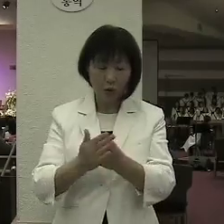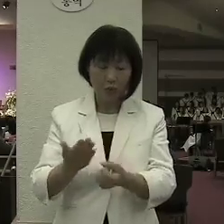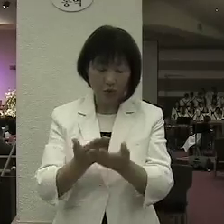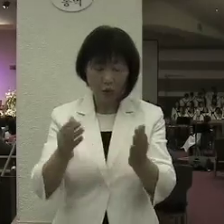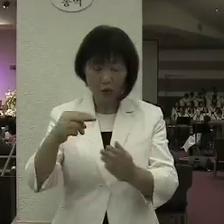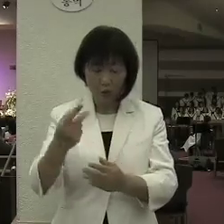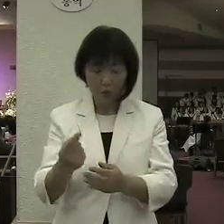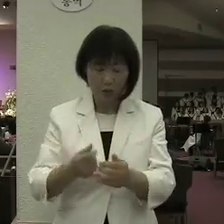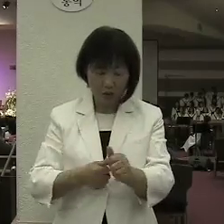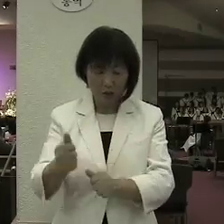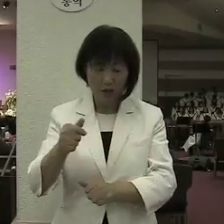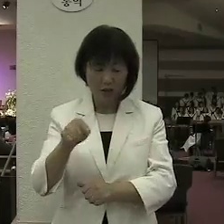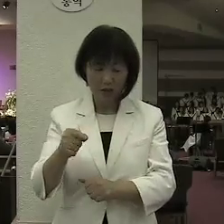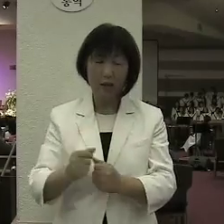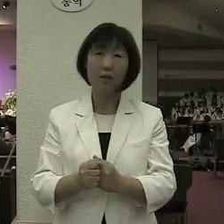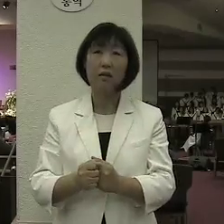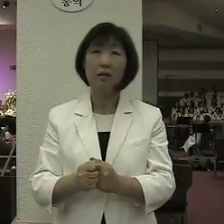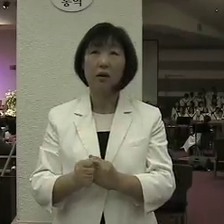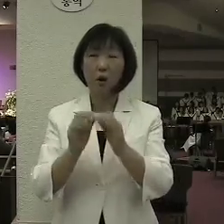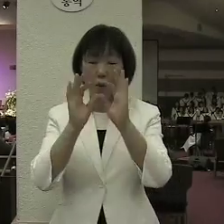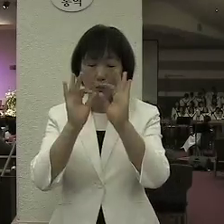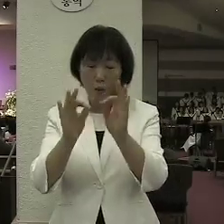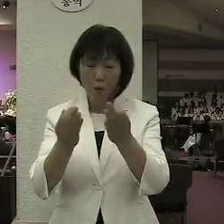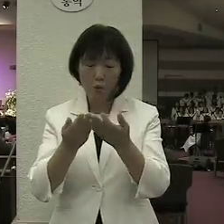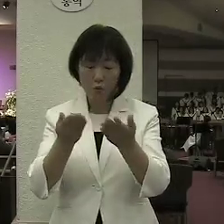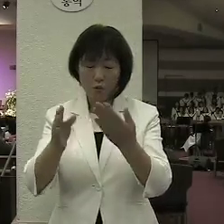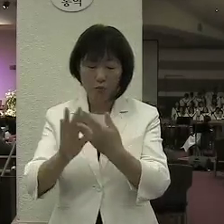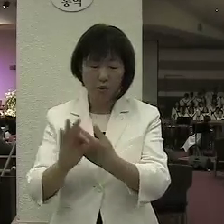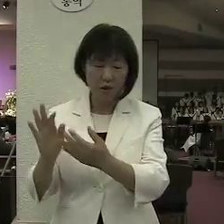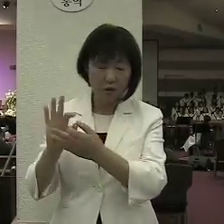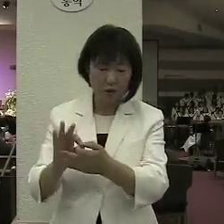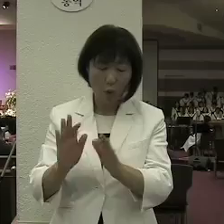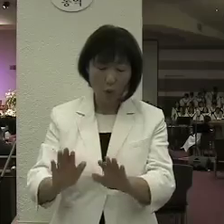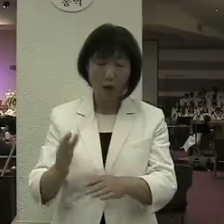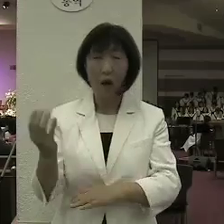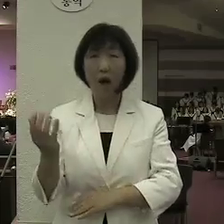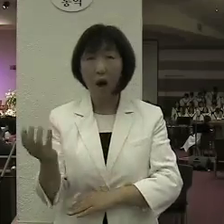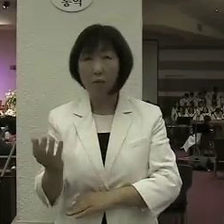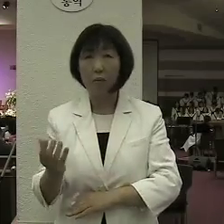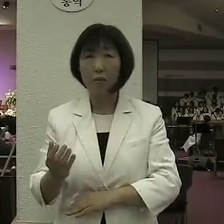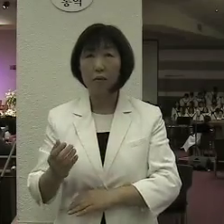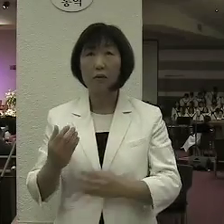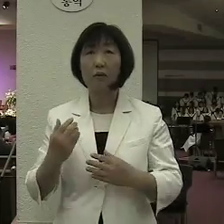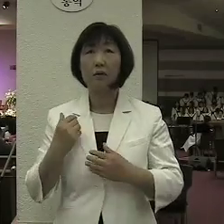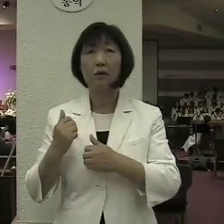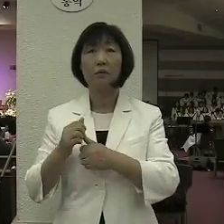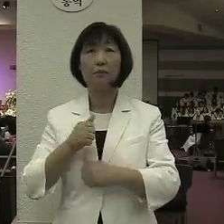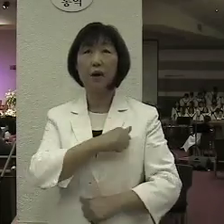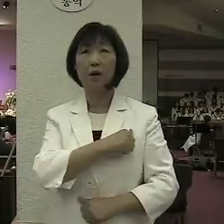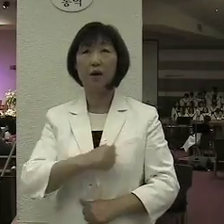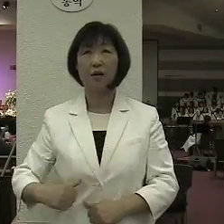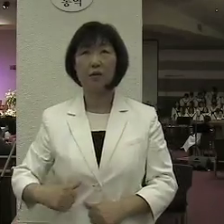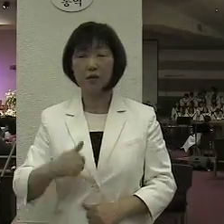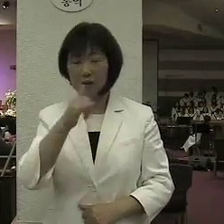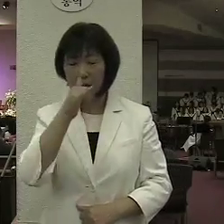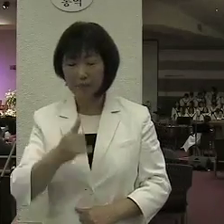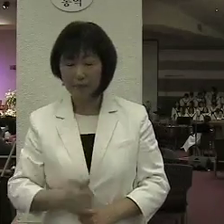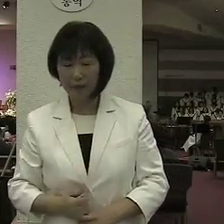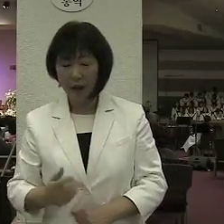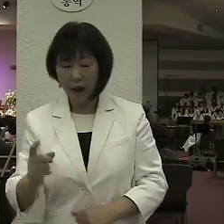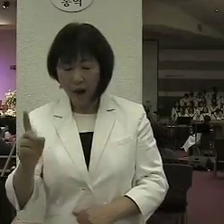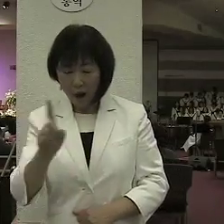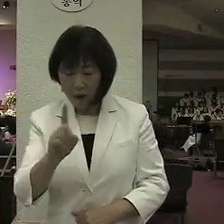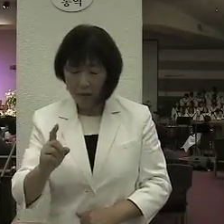끝까지 참더라고요. 남자가 이렇게 말하는 것 좀 뻔뻔스럽다고 말하는 거 죄송하지만 제가 보기에는 결과를 알기